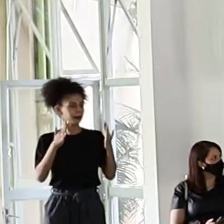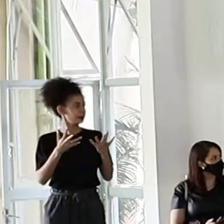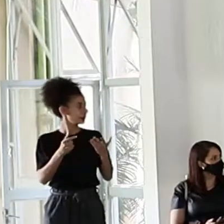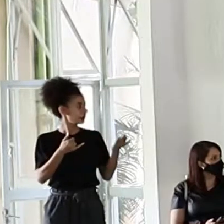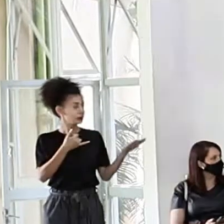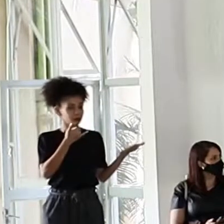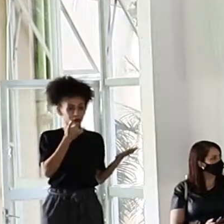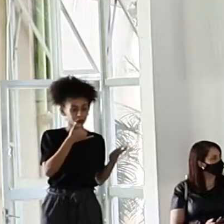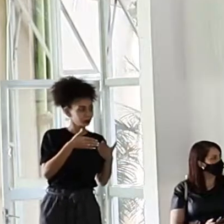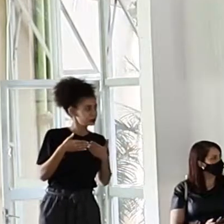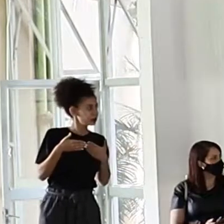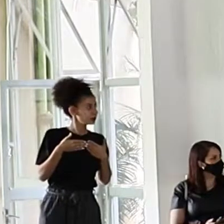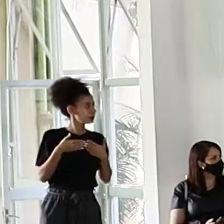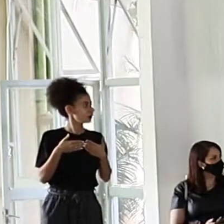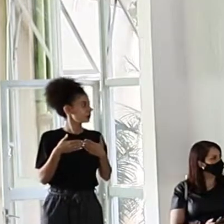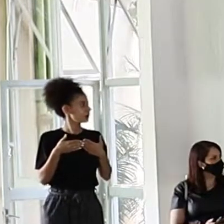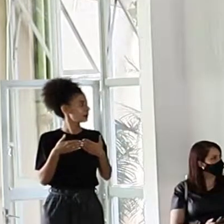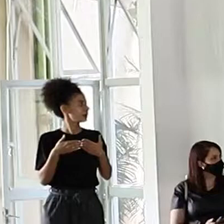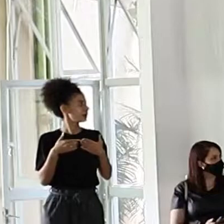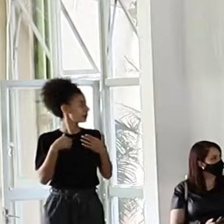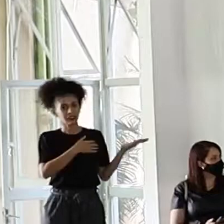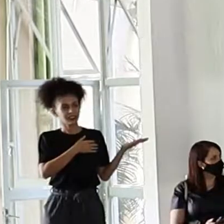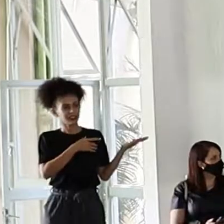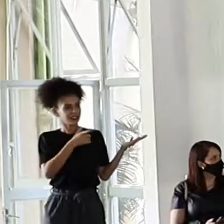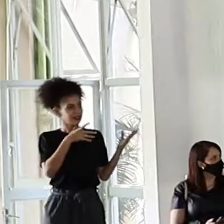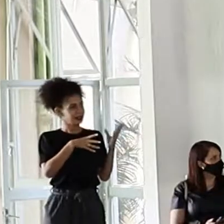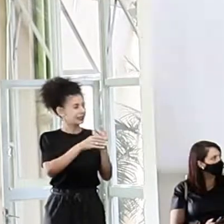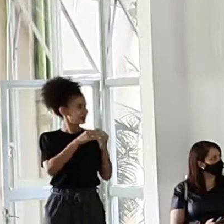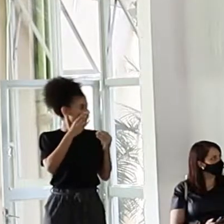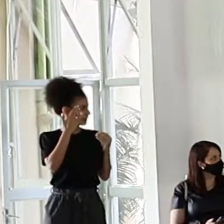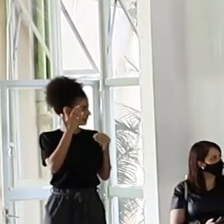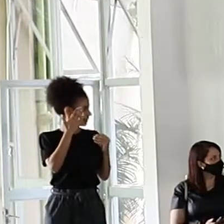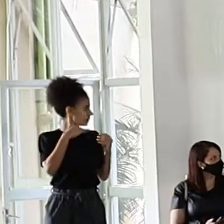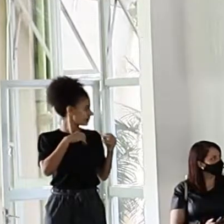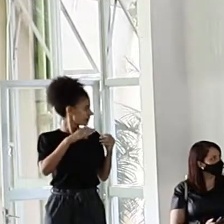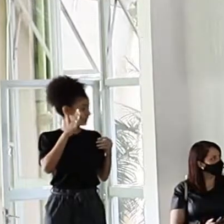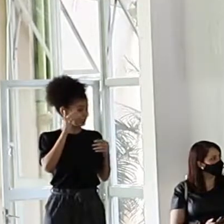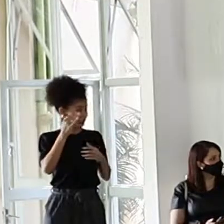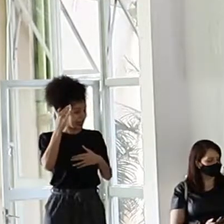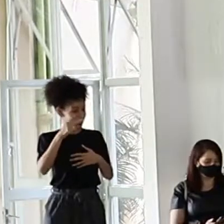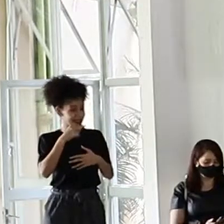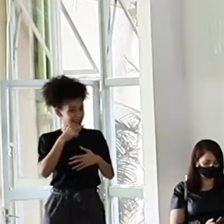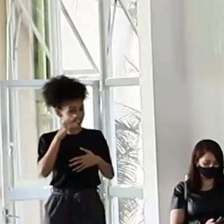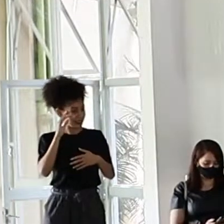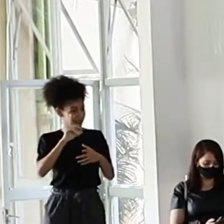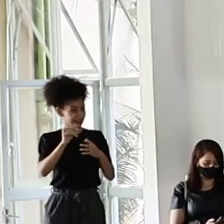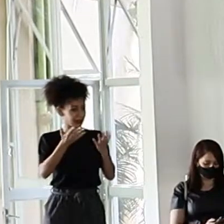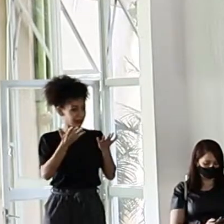né só vocês que têm neta que vai entender porque eu tenho que sair agora obrigado